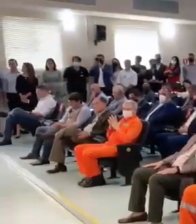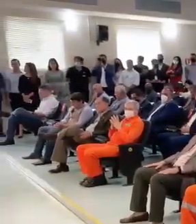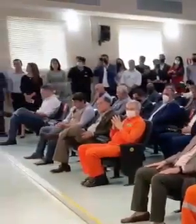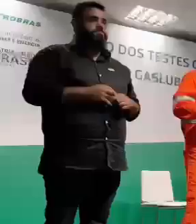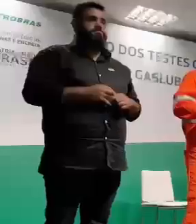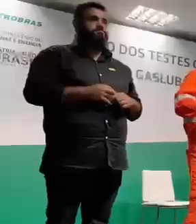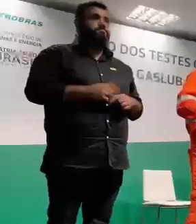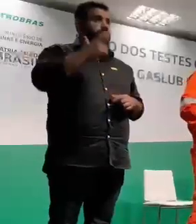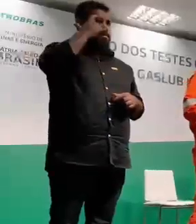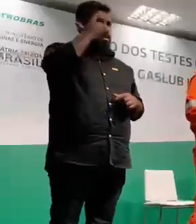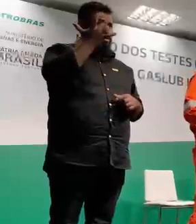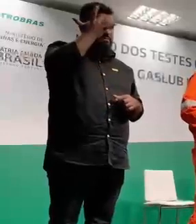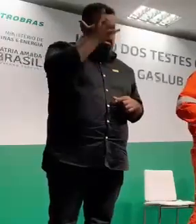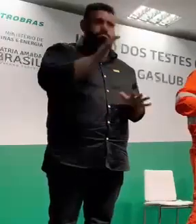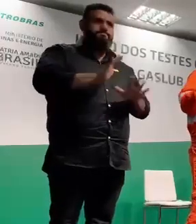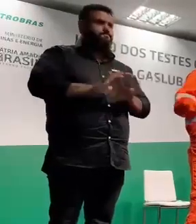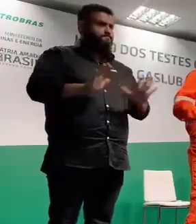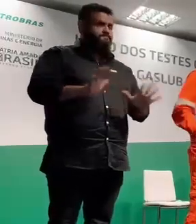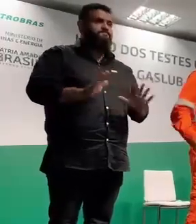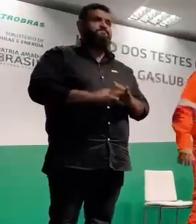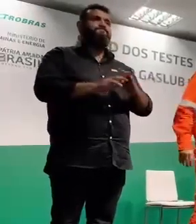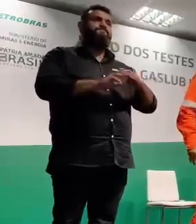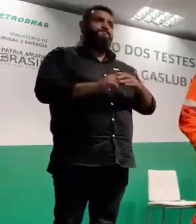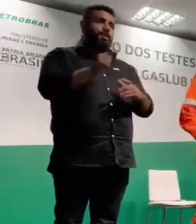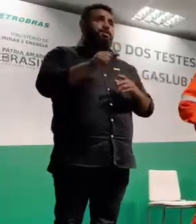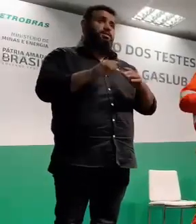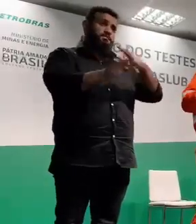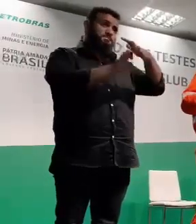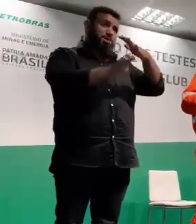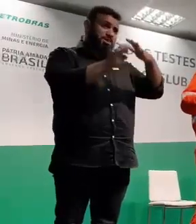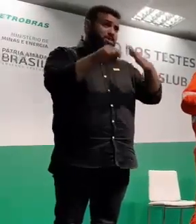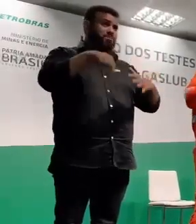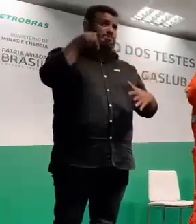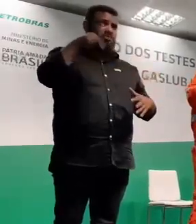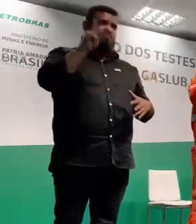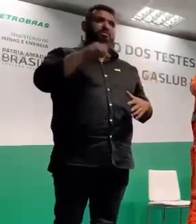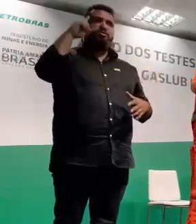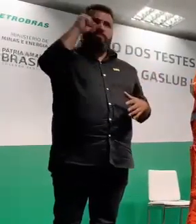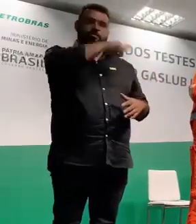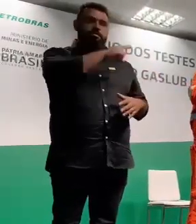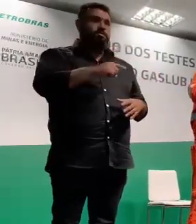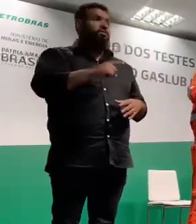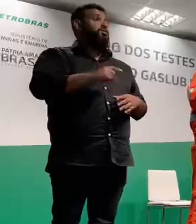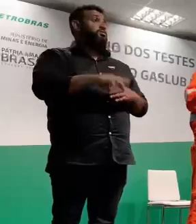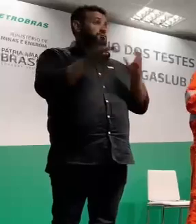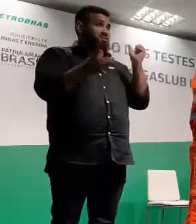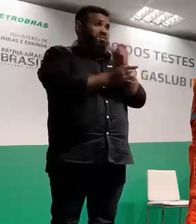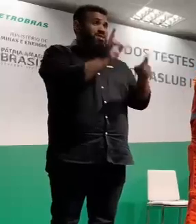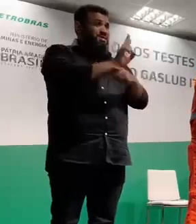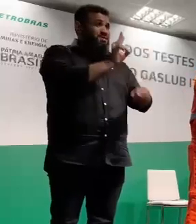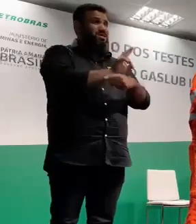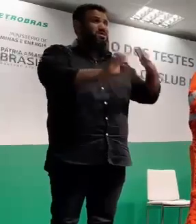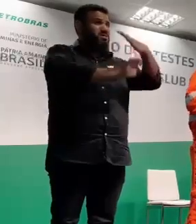Não tem sido fácil reverter a situação que a empresa se colocou. Estou falando aqui em defesa da empresa